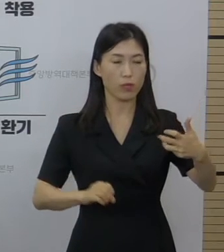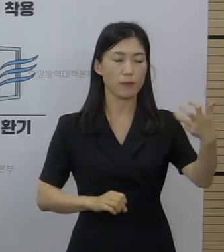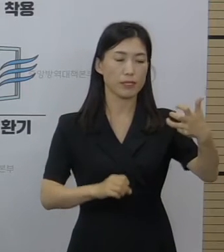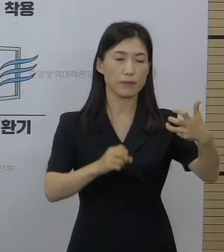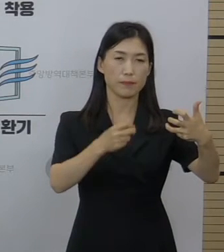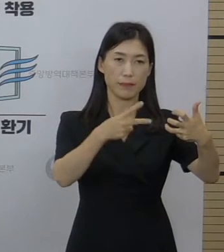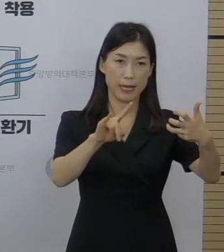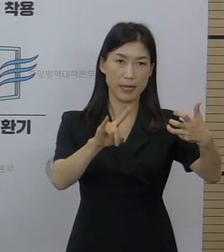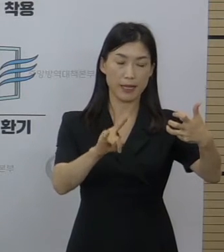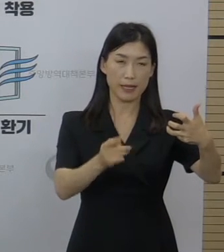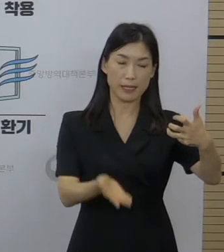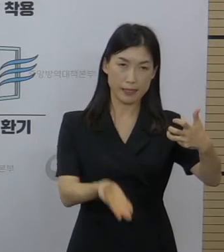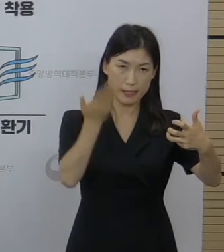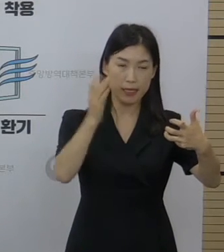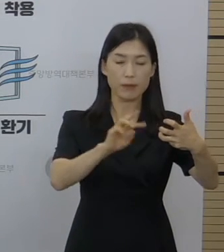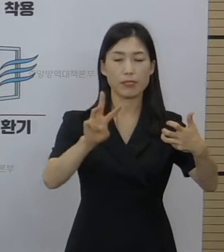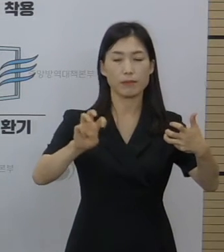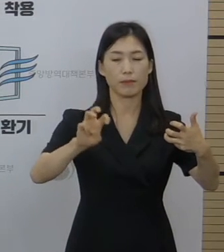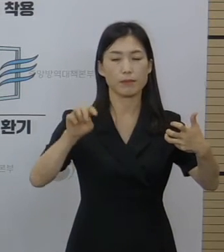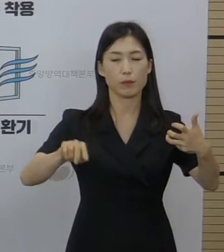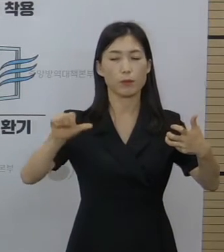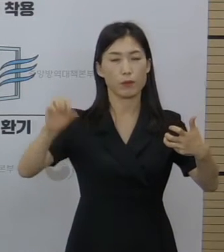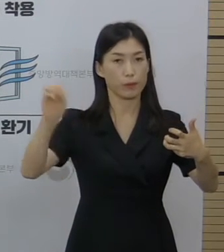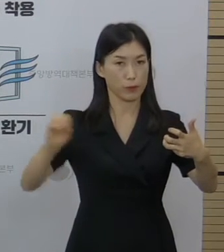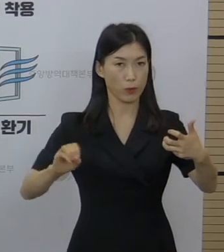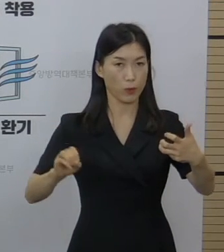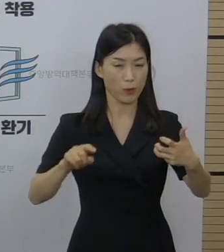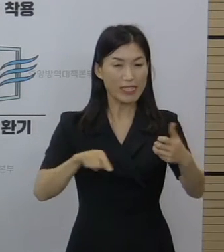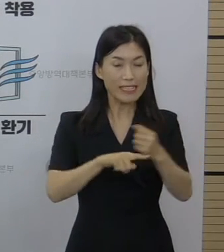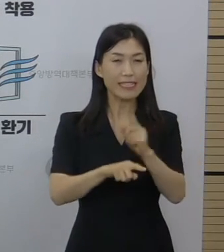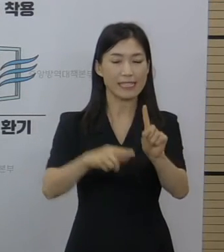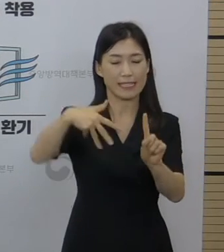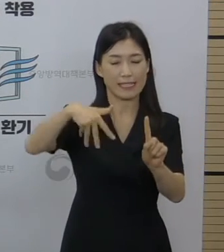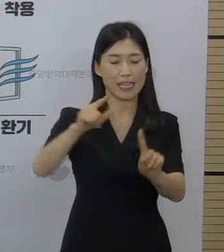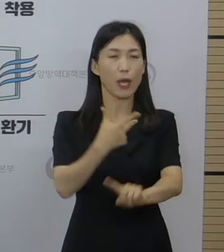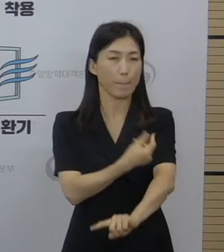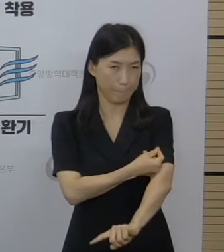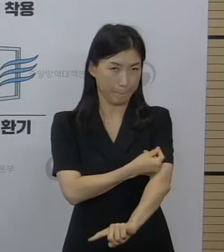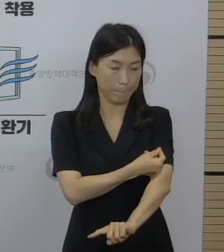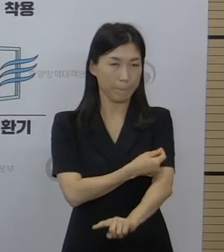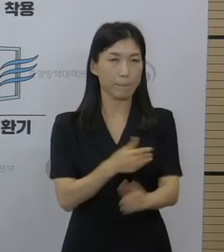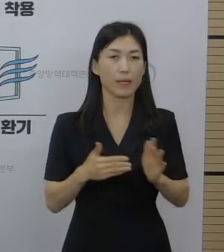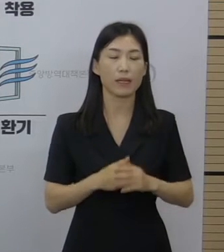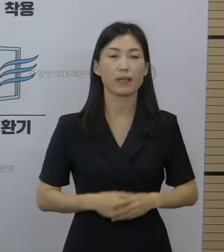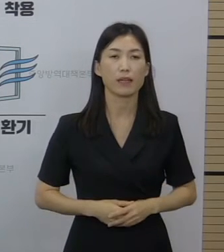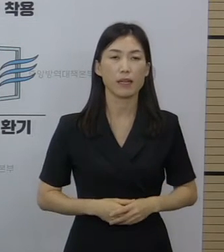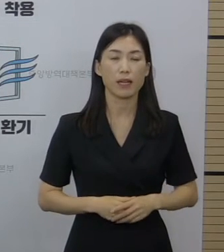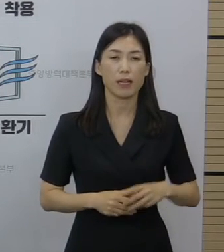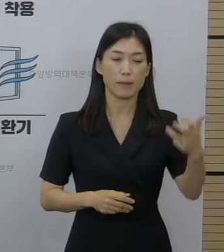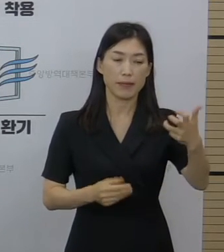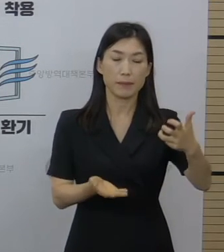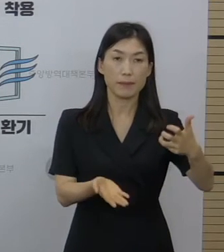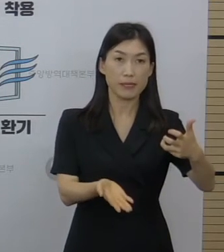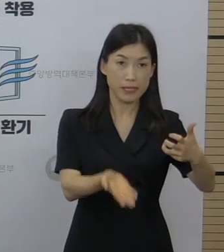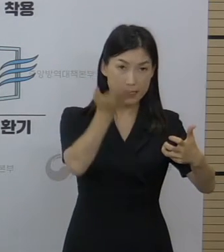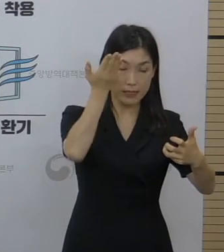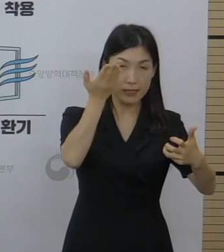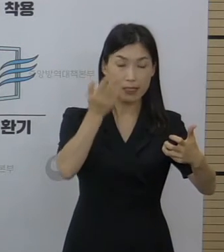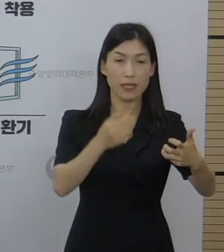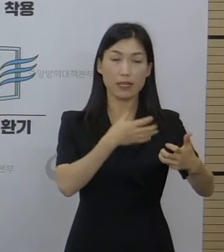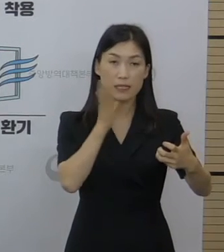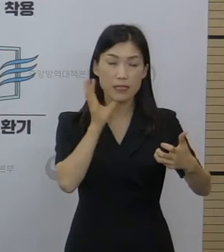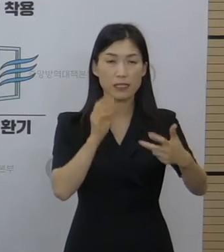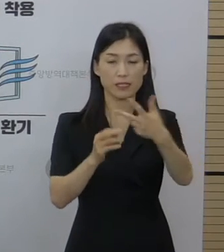그리고 80대가 30.5%가 1차 접종을 완료하셨고 80세 이상